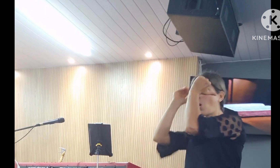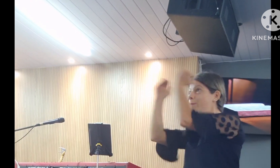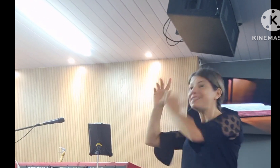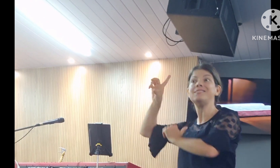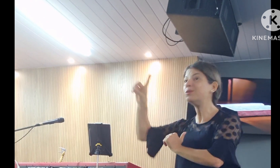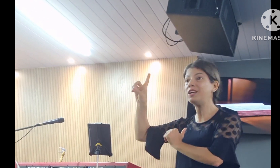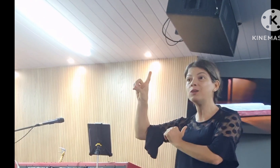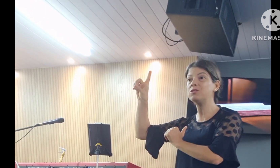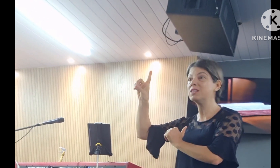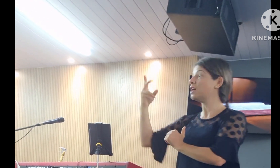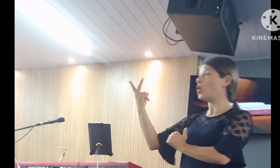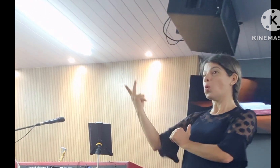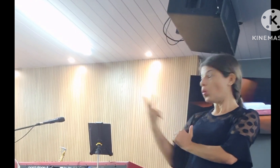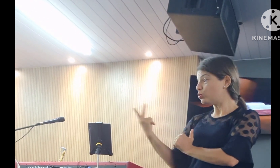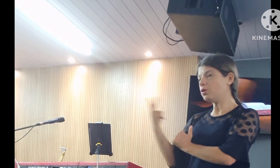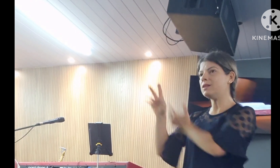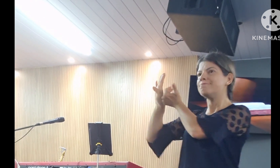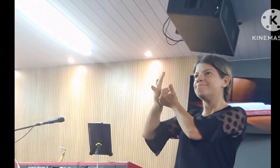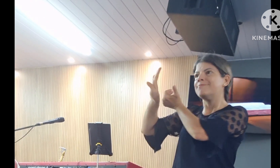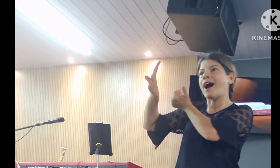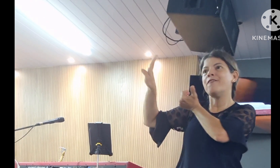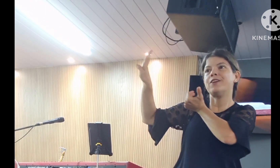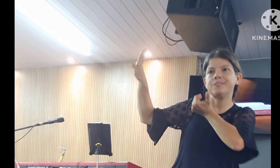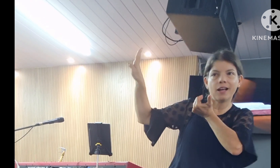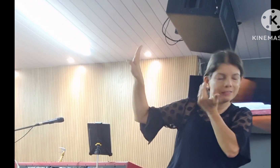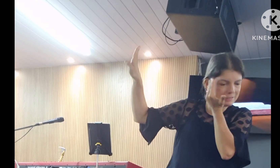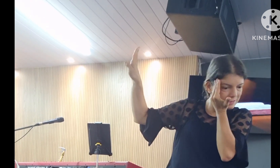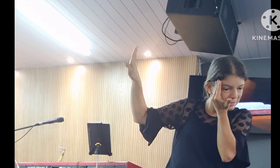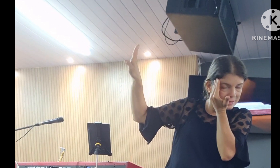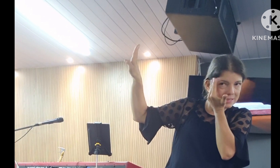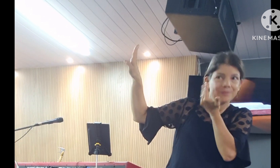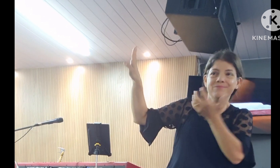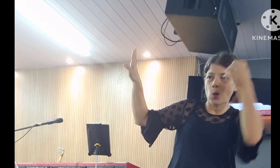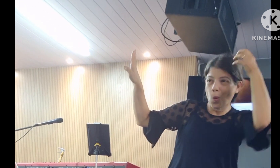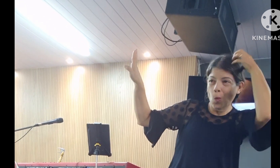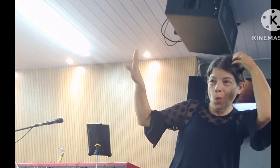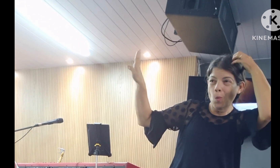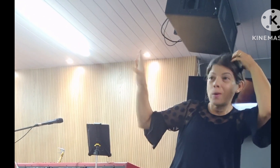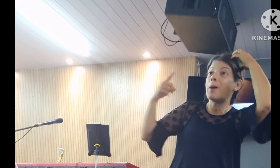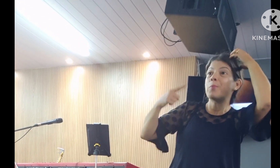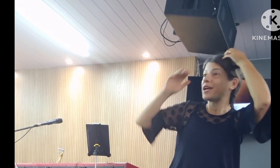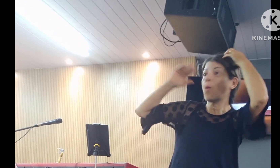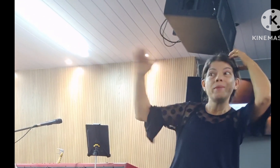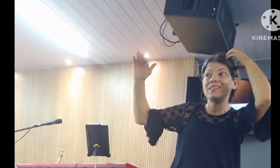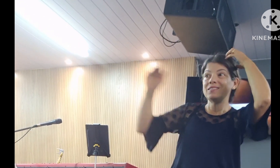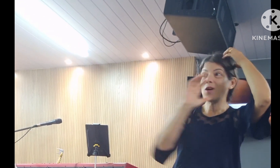porque o pecado nos afastou. O pecado criou um abismo entre nós e Deus.